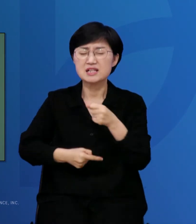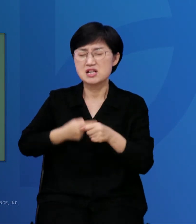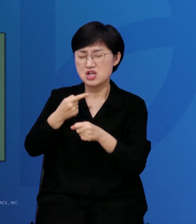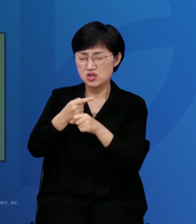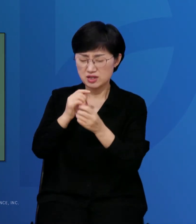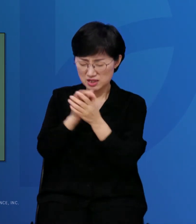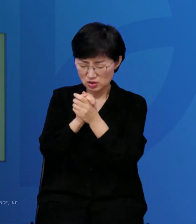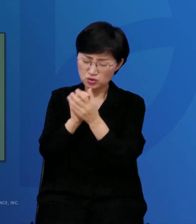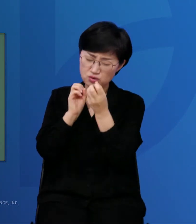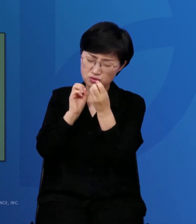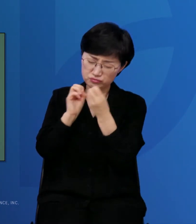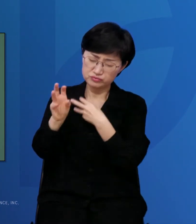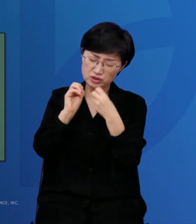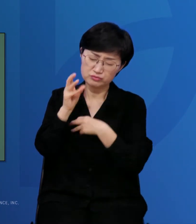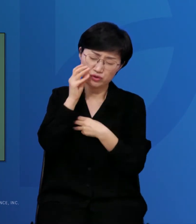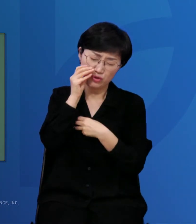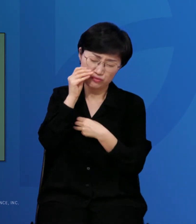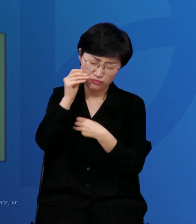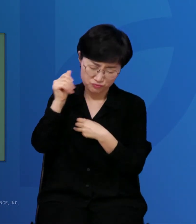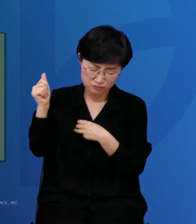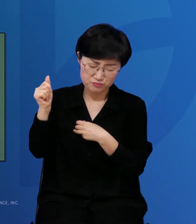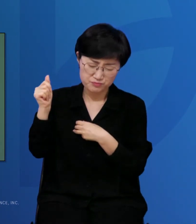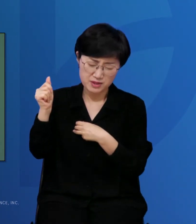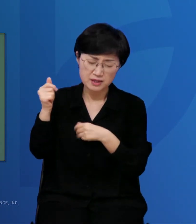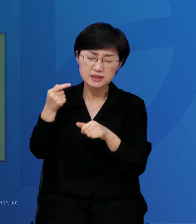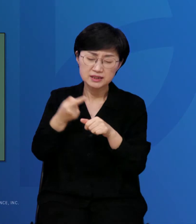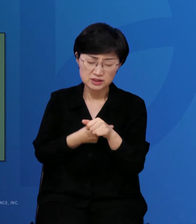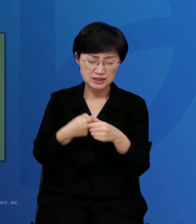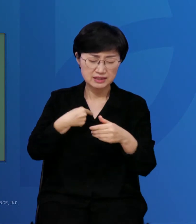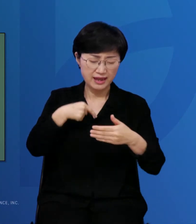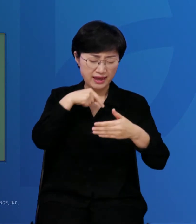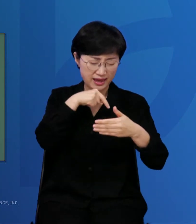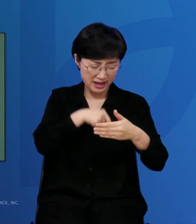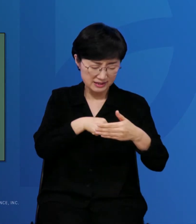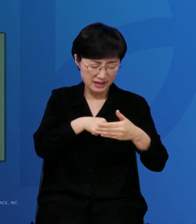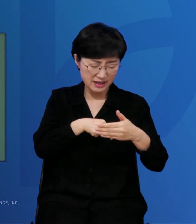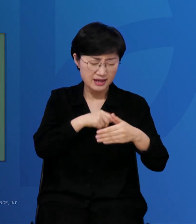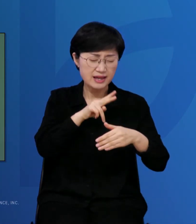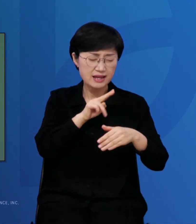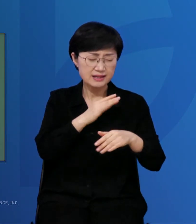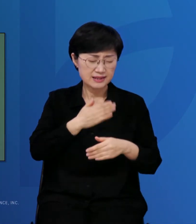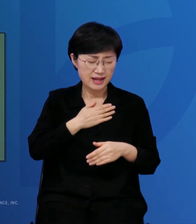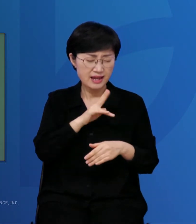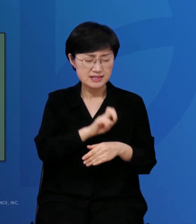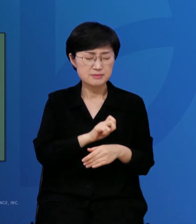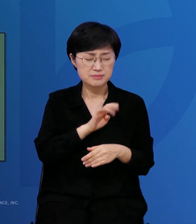24, 하나님 보좌의 능력이 393 축복이 먼저 내 안에 임하게 하사.